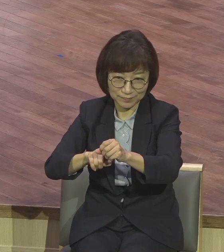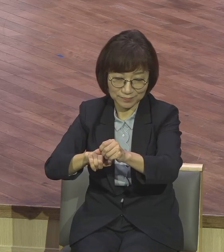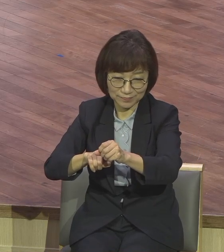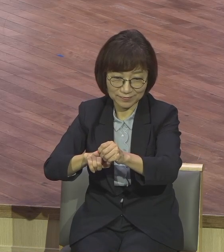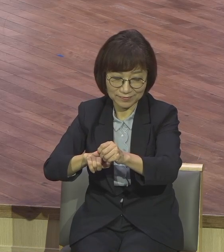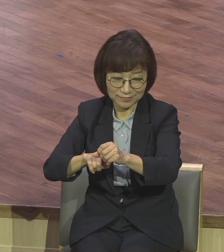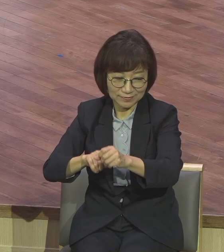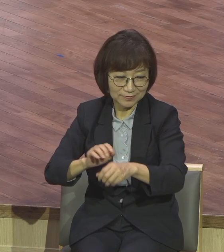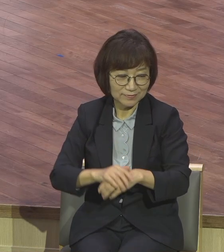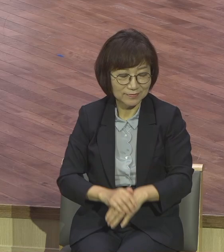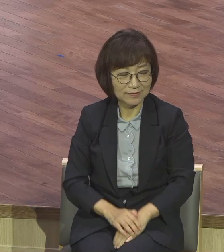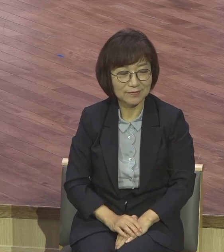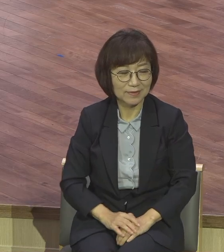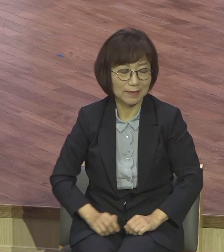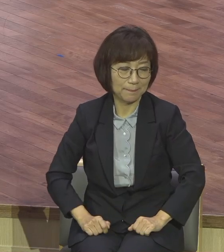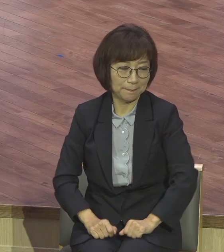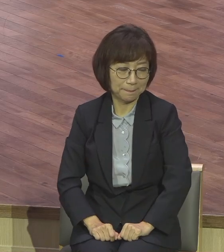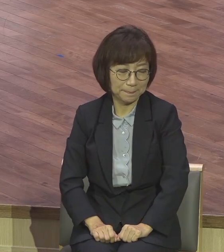아름다운 덕.